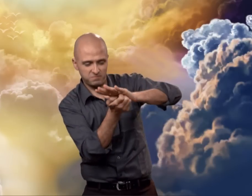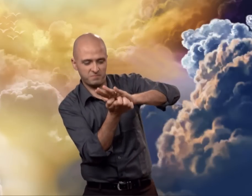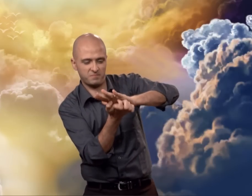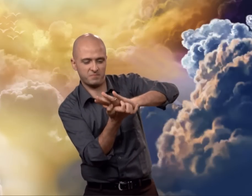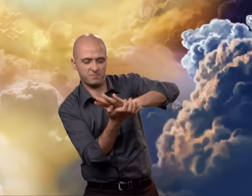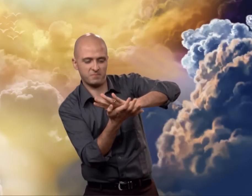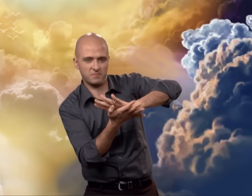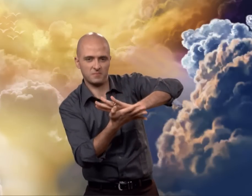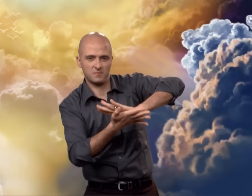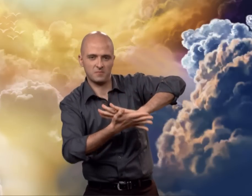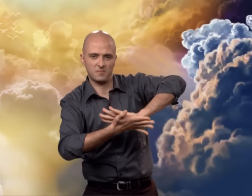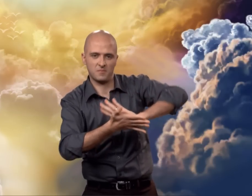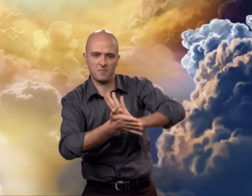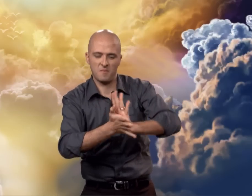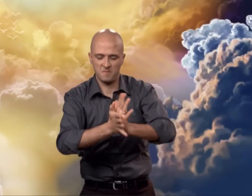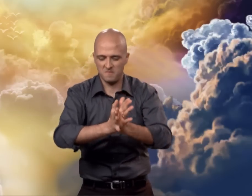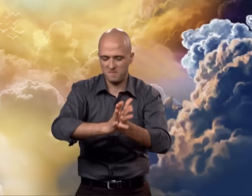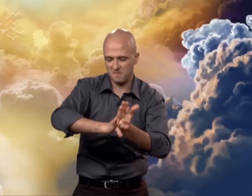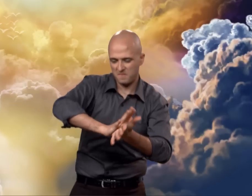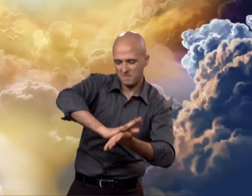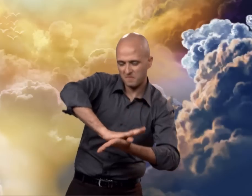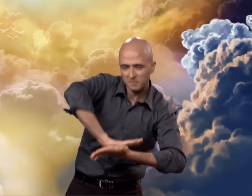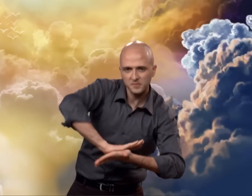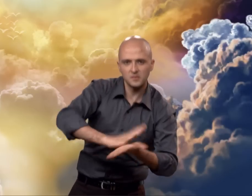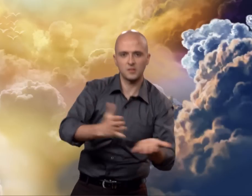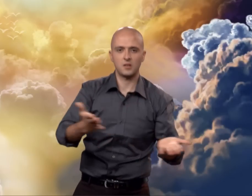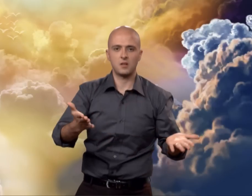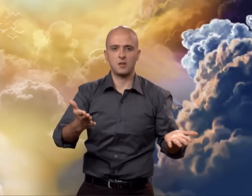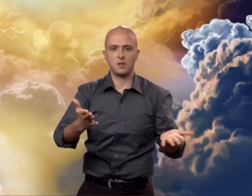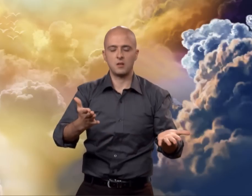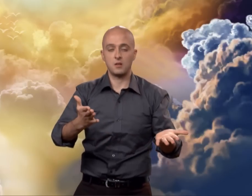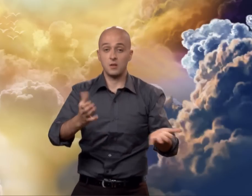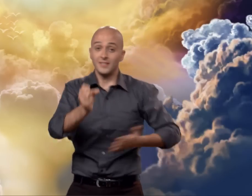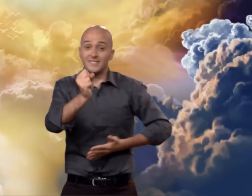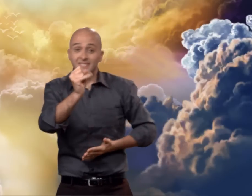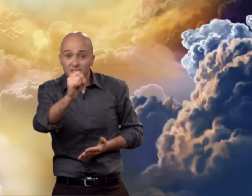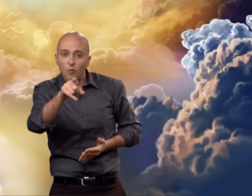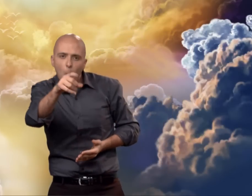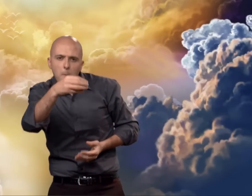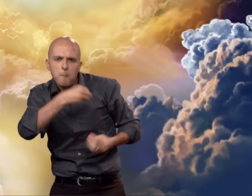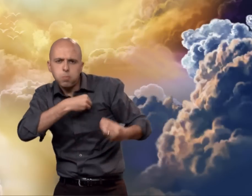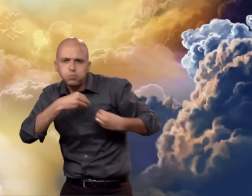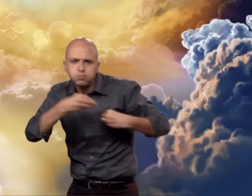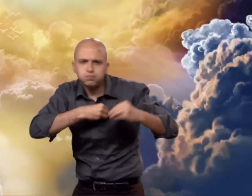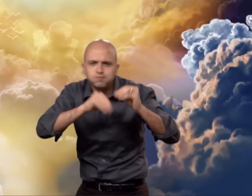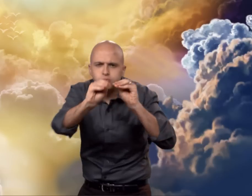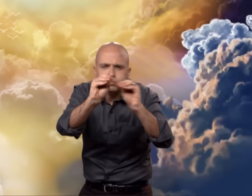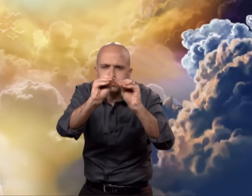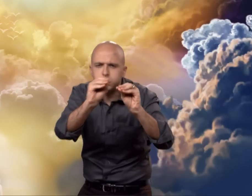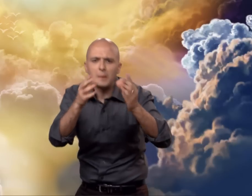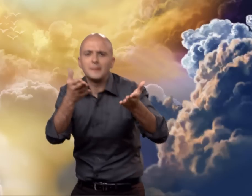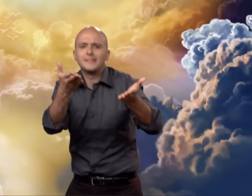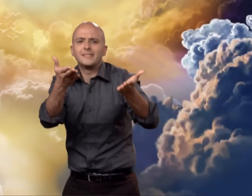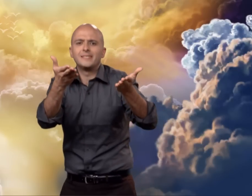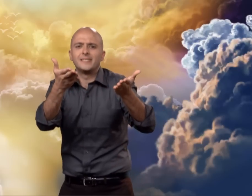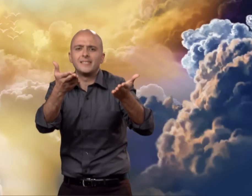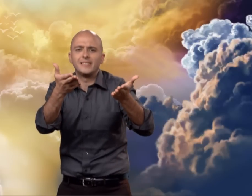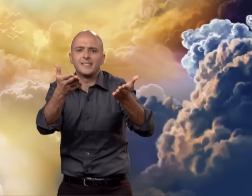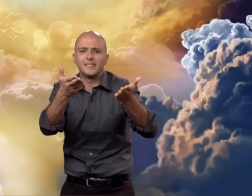ressuscitam. Todos os que estiverem nos túmulos ouvirão a sua voz e sairão. Os que fizeram o bem ressuscitarão para